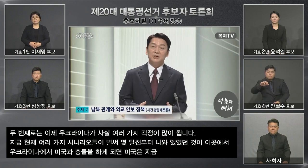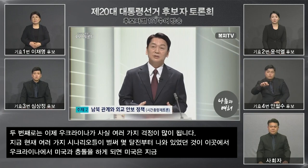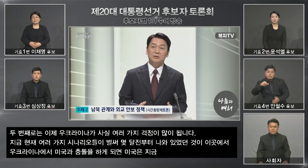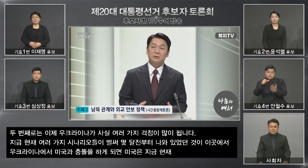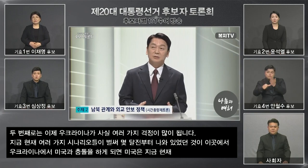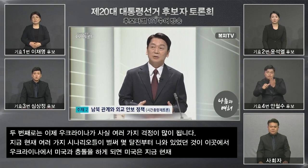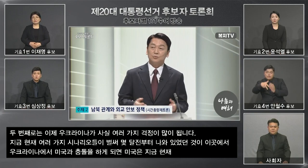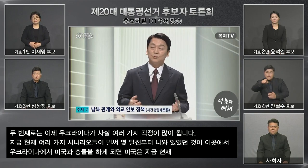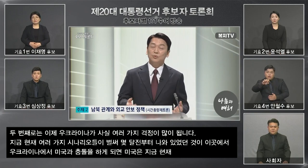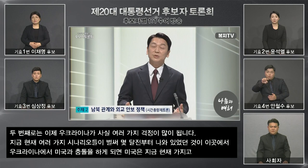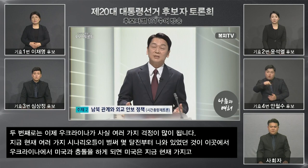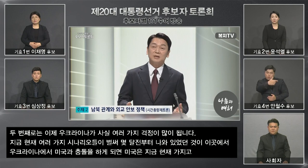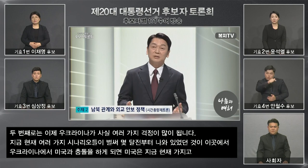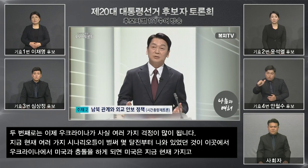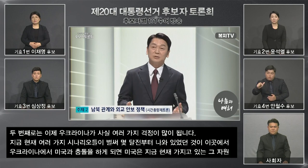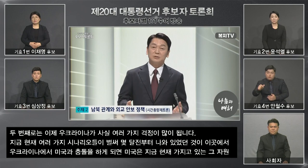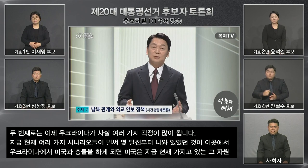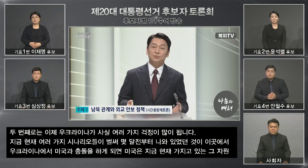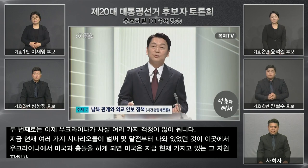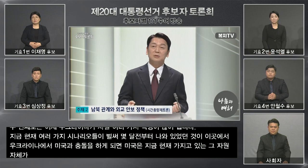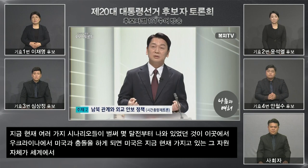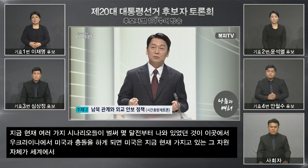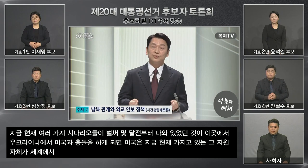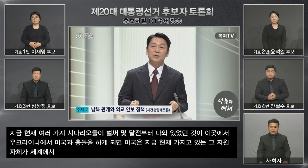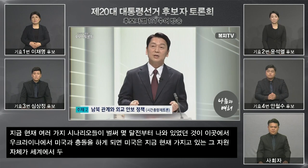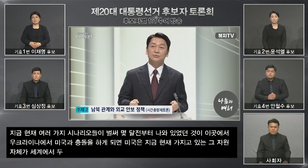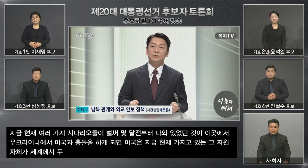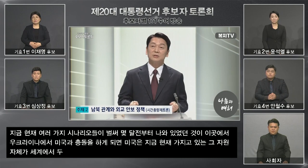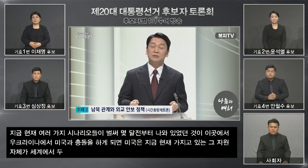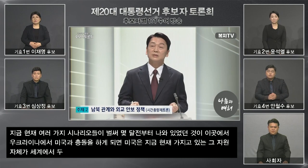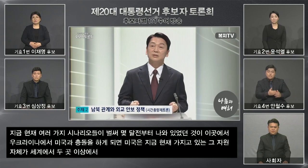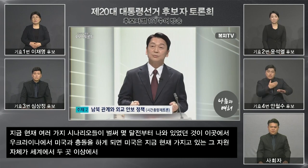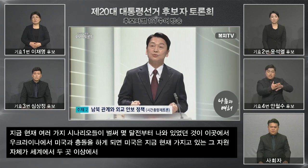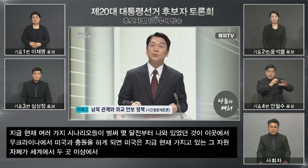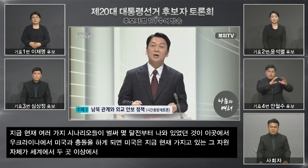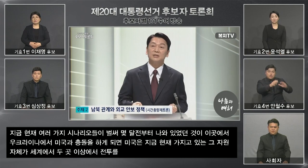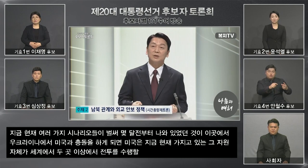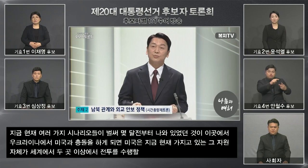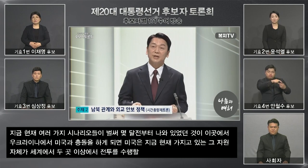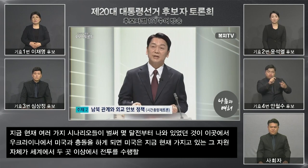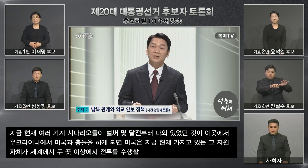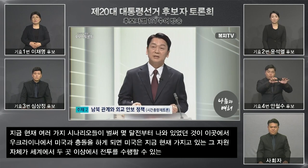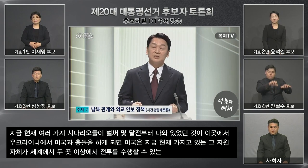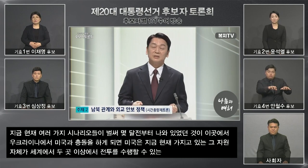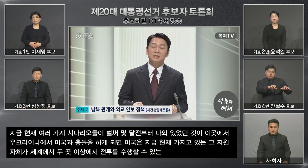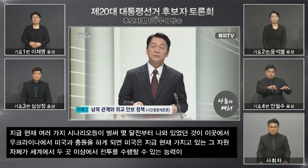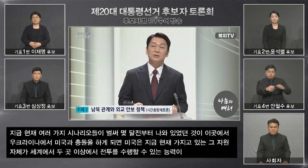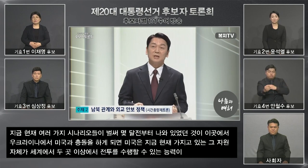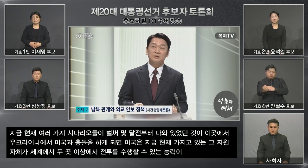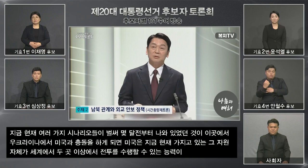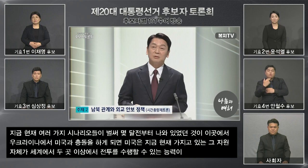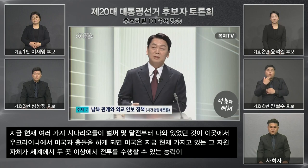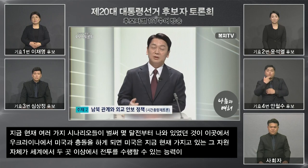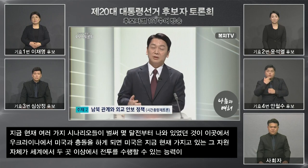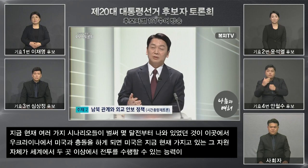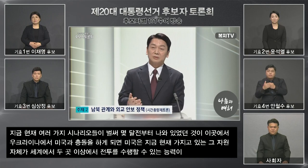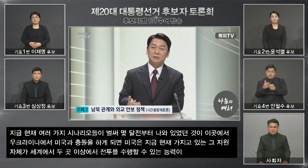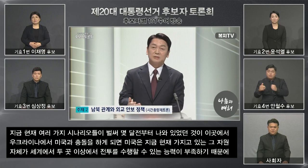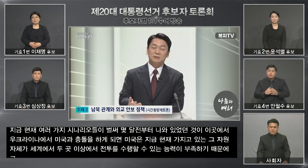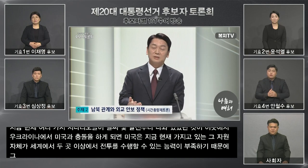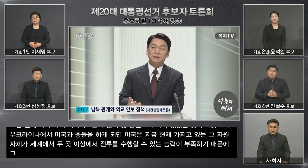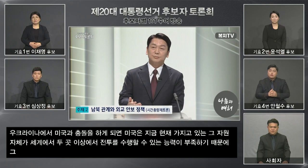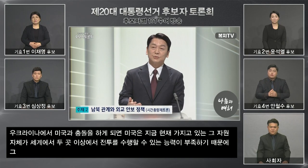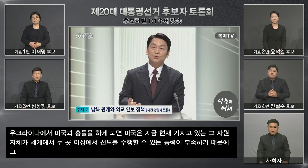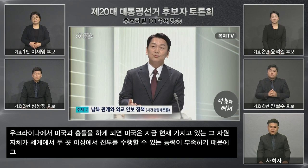세계에서 두 곳 이상에서 전투를 수행할 수 있는 능력이 부족하기 때문에 그 틈을 타서